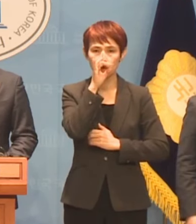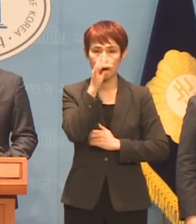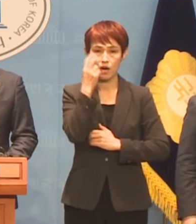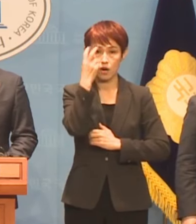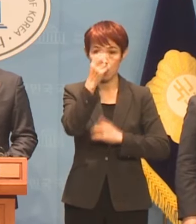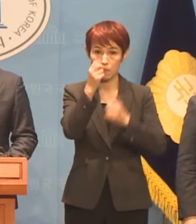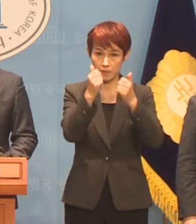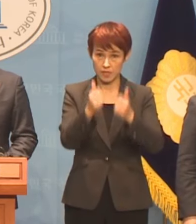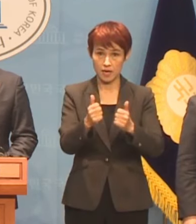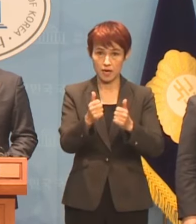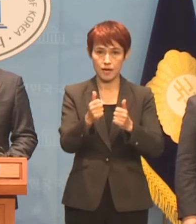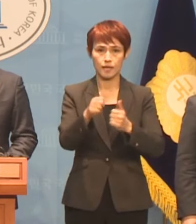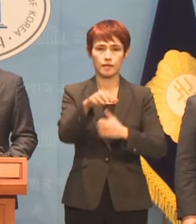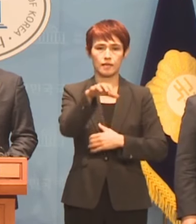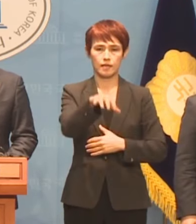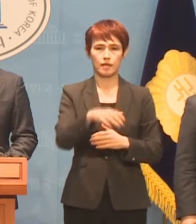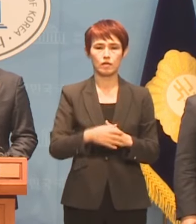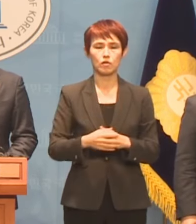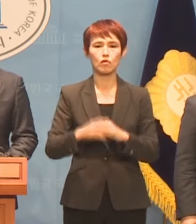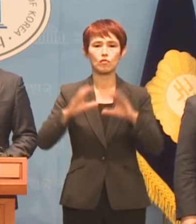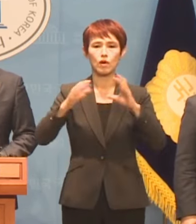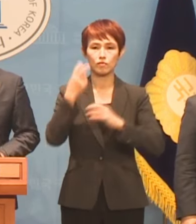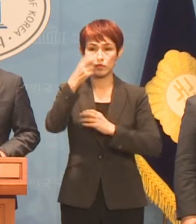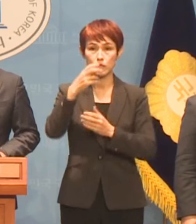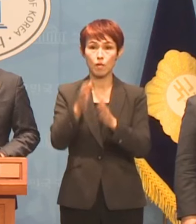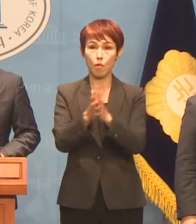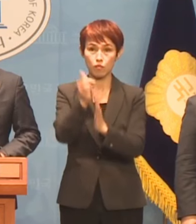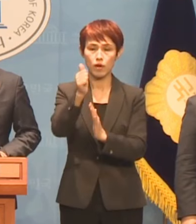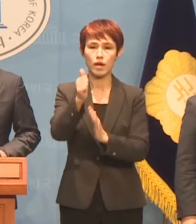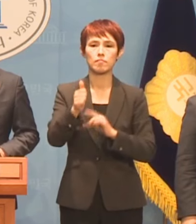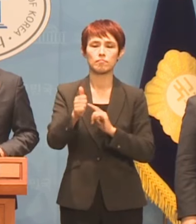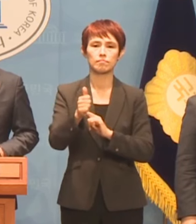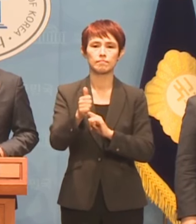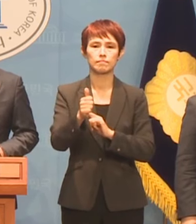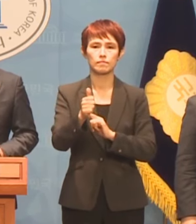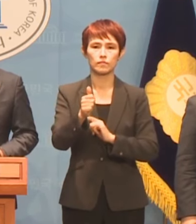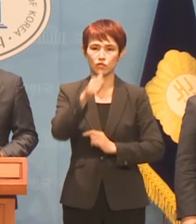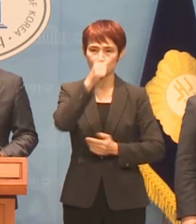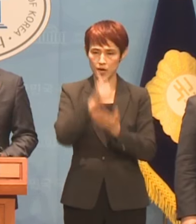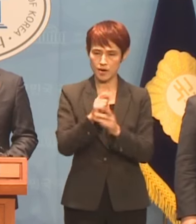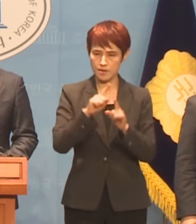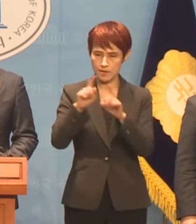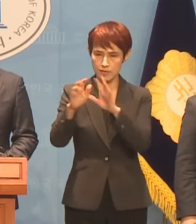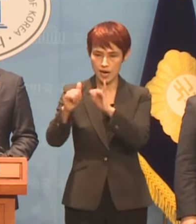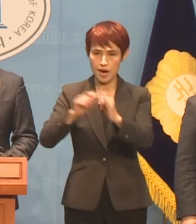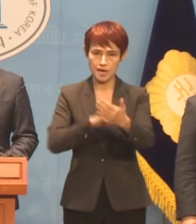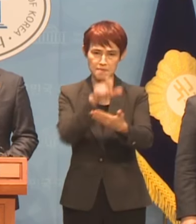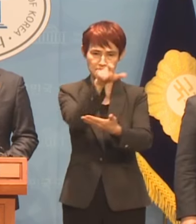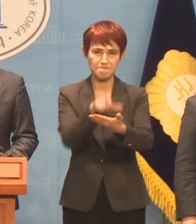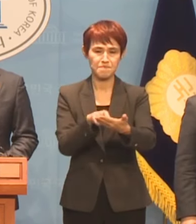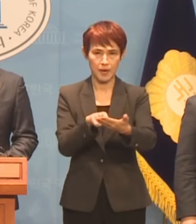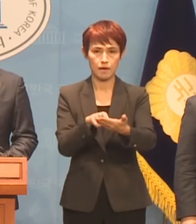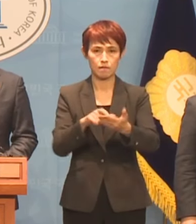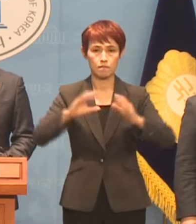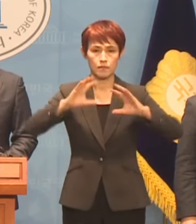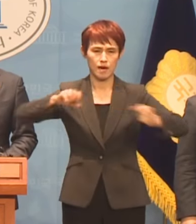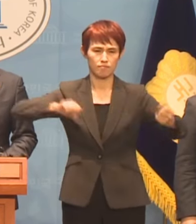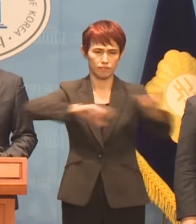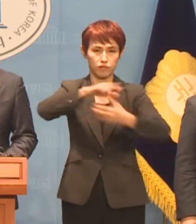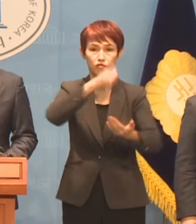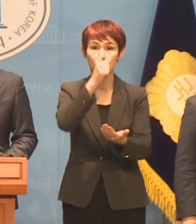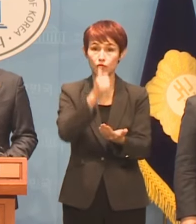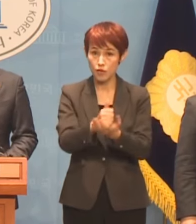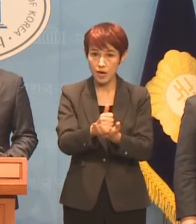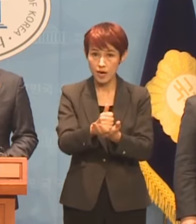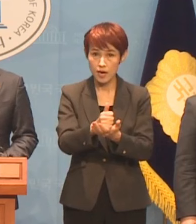1부에 그리고 국가수사본부에 피의자로 등록이 되었고 곧 내란으로 특히 내란